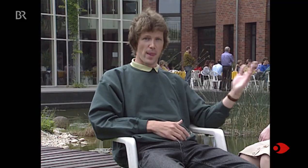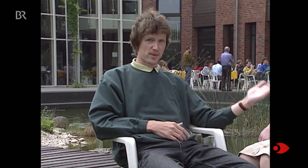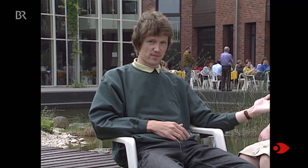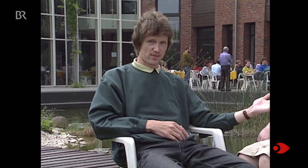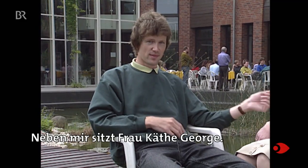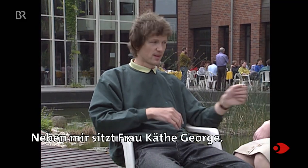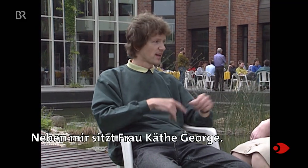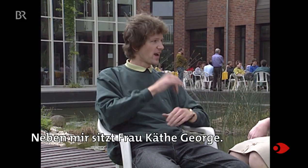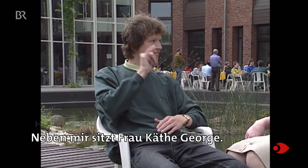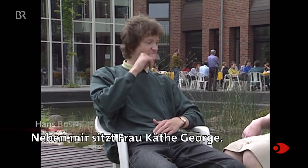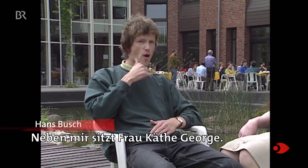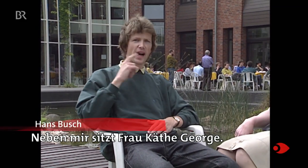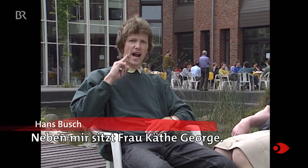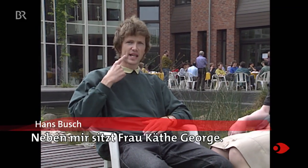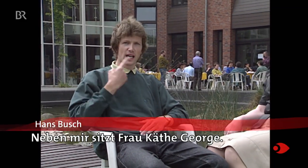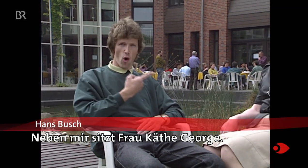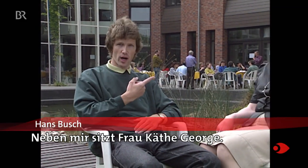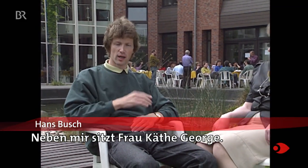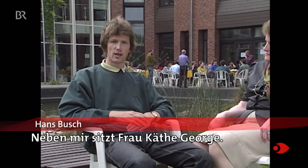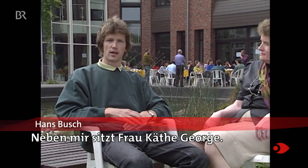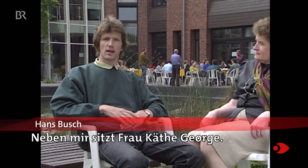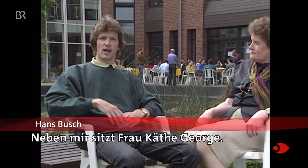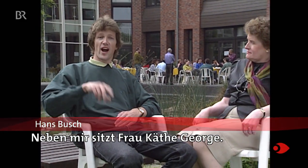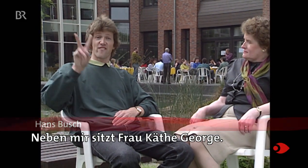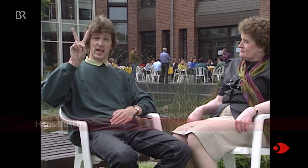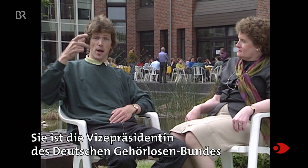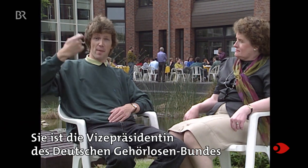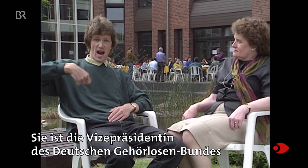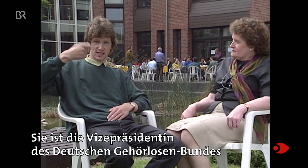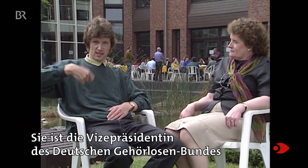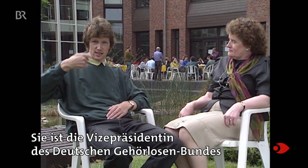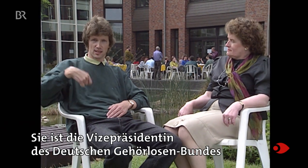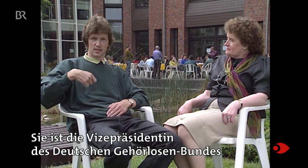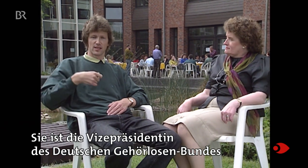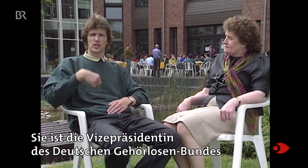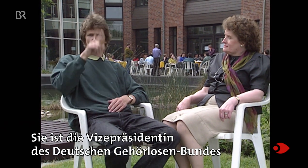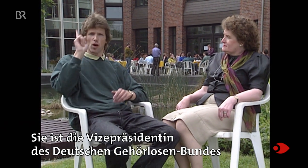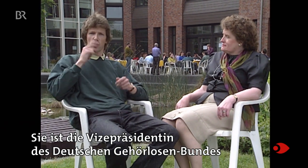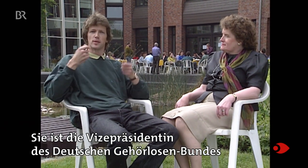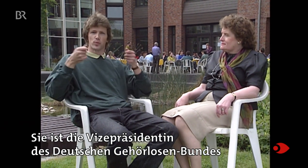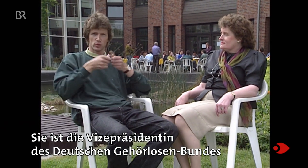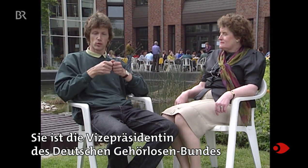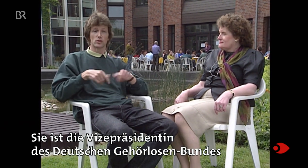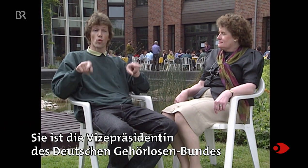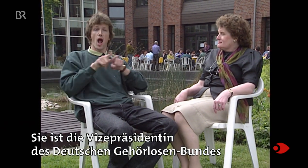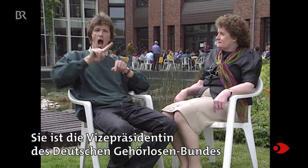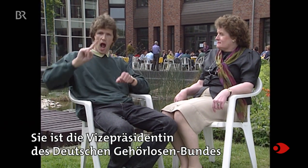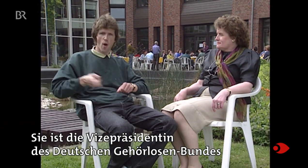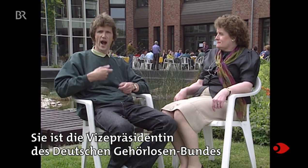Und neben mir sitzt Frau Käthe-George. Sie ist die Vizepräsidentin des Deutschen Gehörlosenbundes